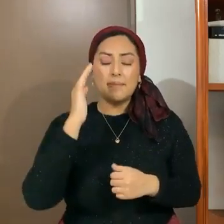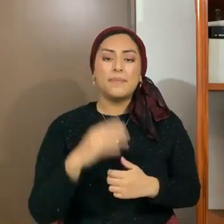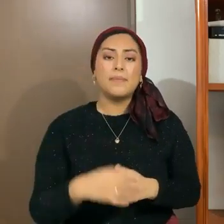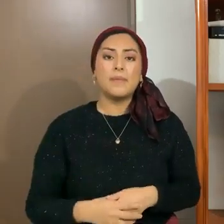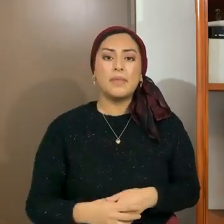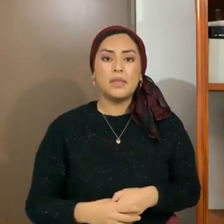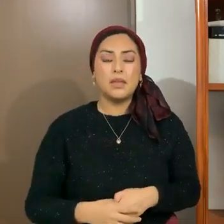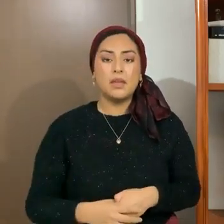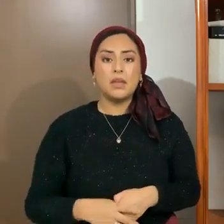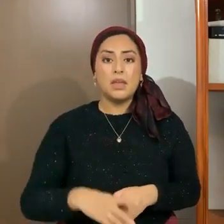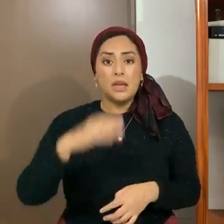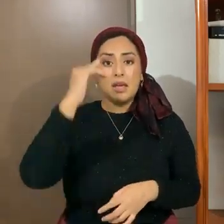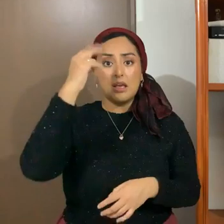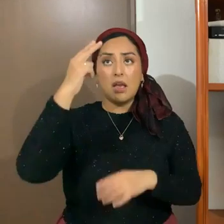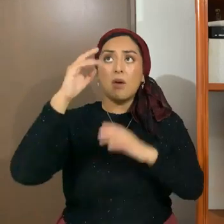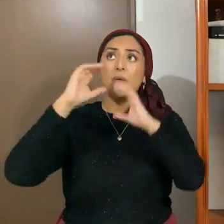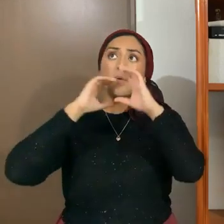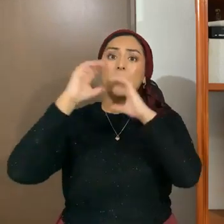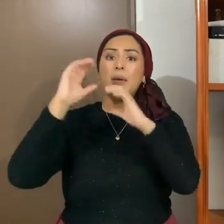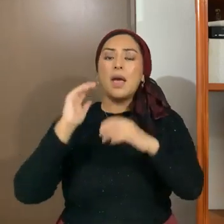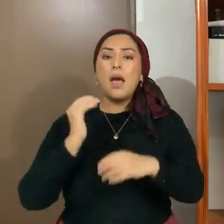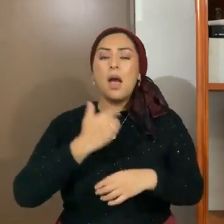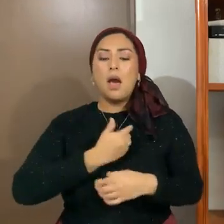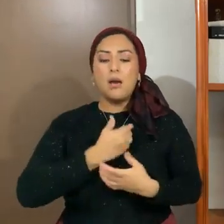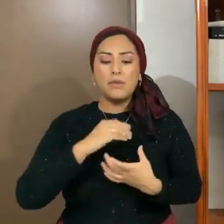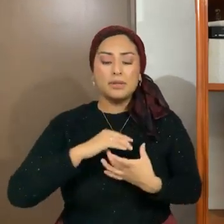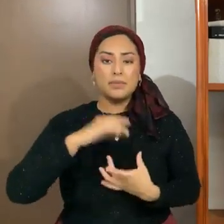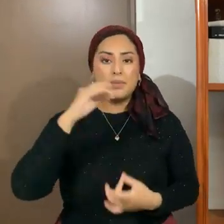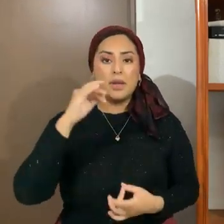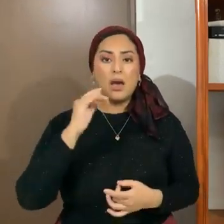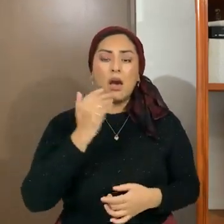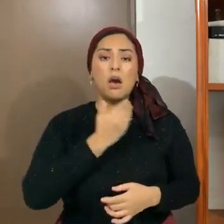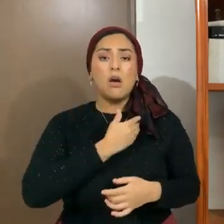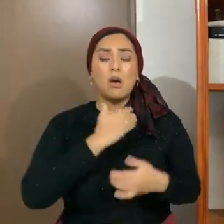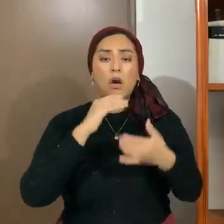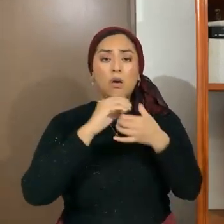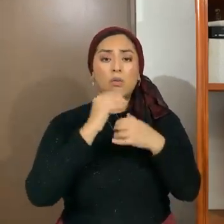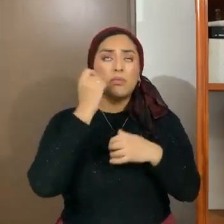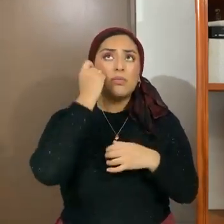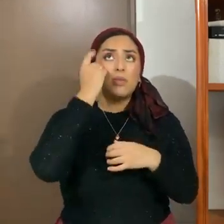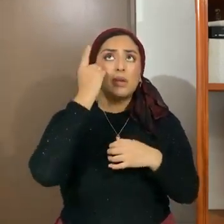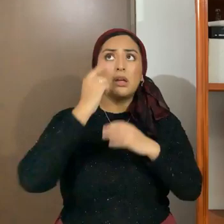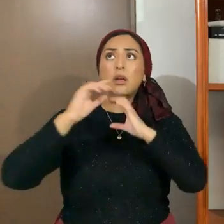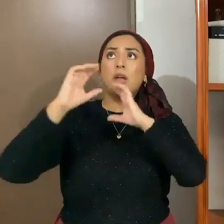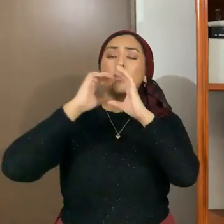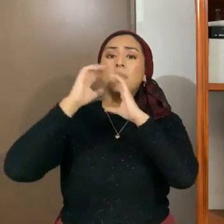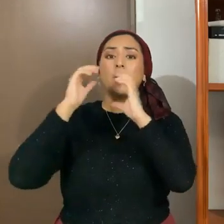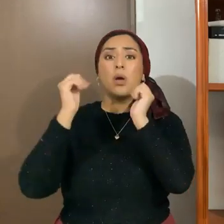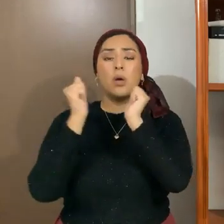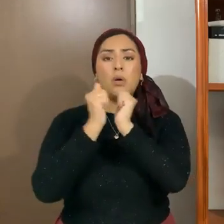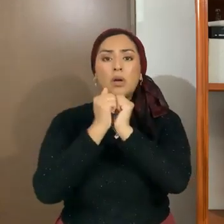canal. Yahweh nos va a hablar a nuestro espíritu, a nuestro entendimiento, y nos va a hablar con